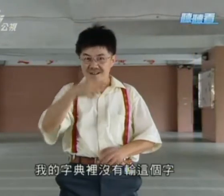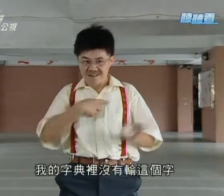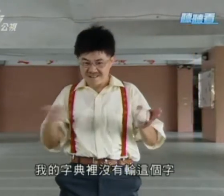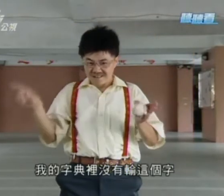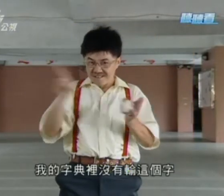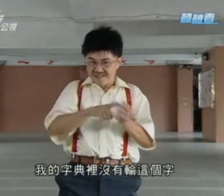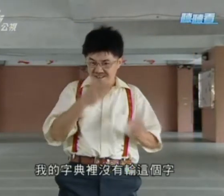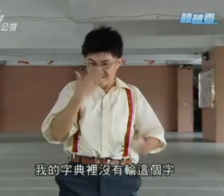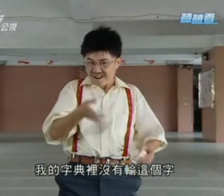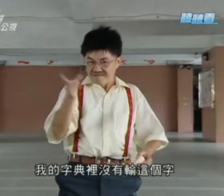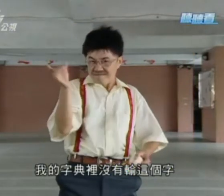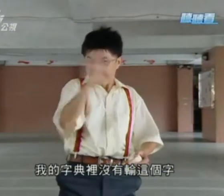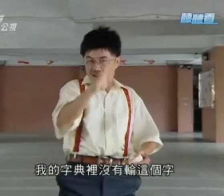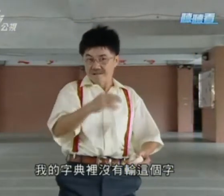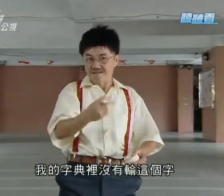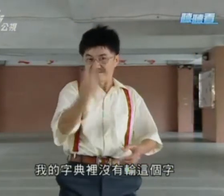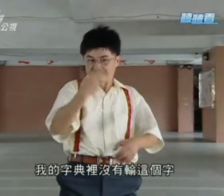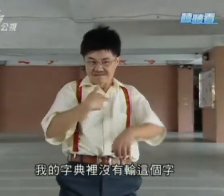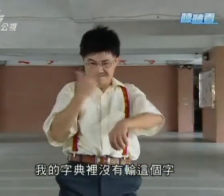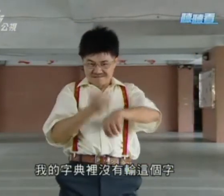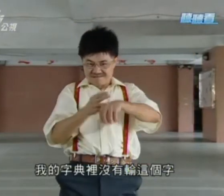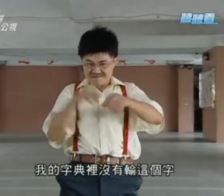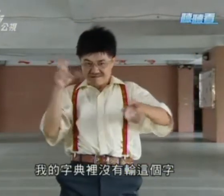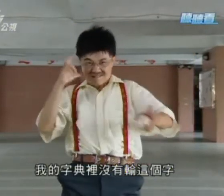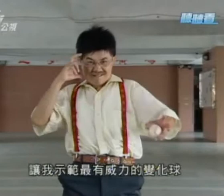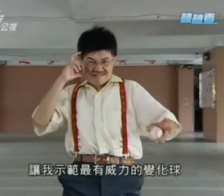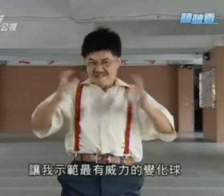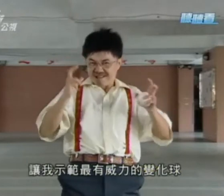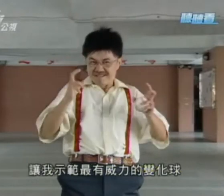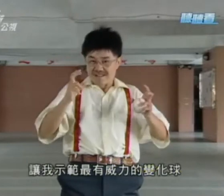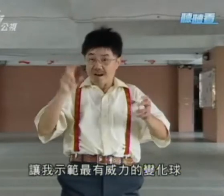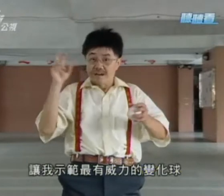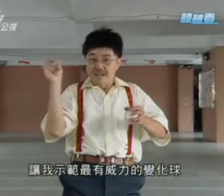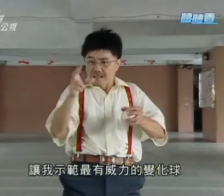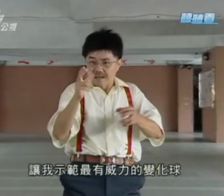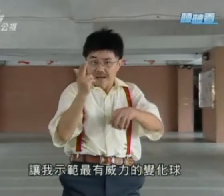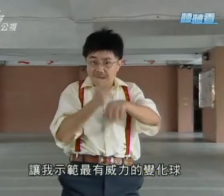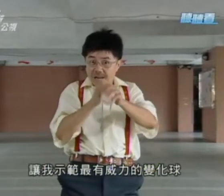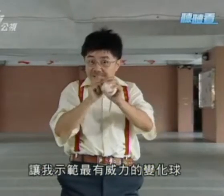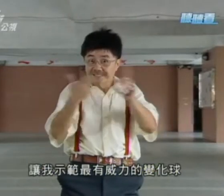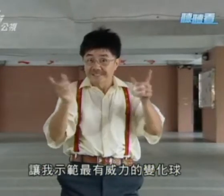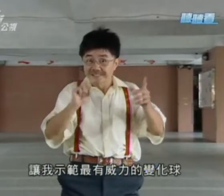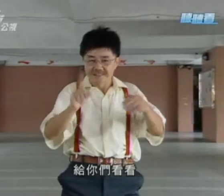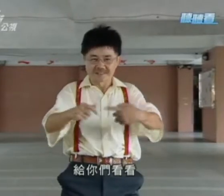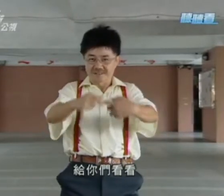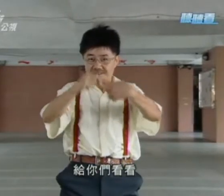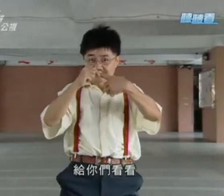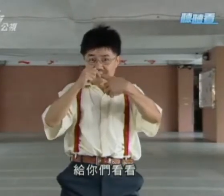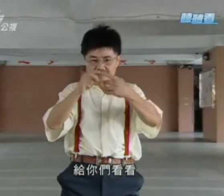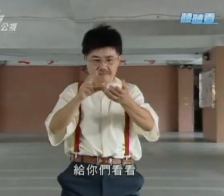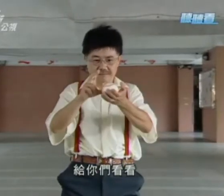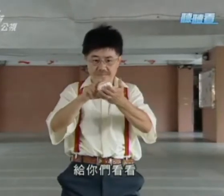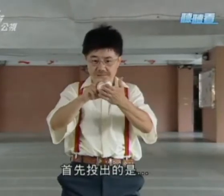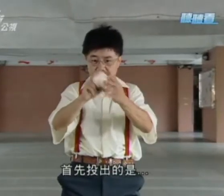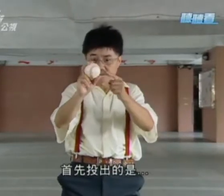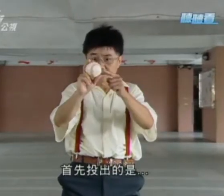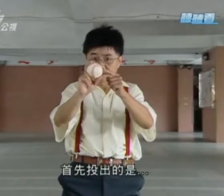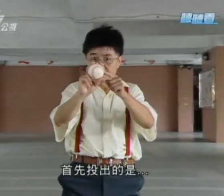字典里啊没有输这个字啊。让我示范最有威力的变化球给你们看看啊。首先投出